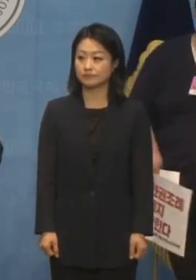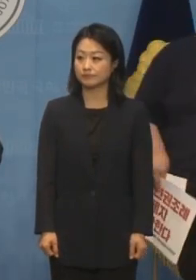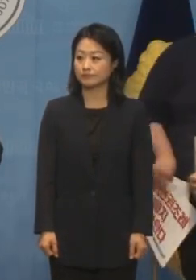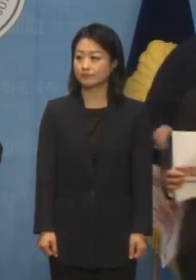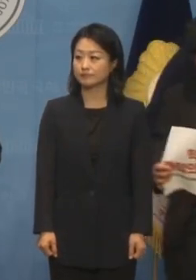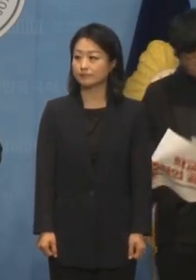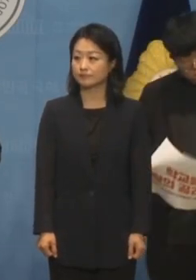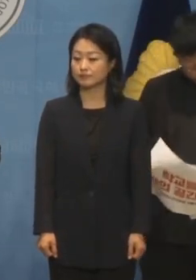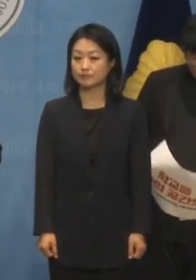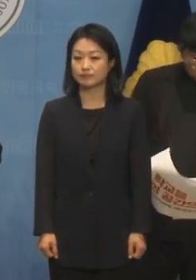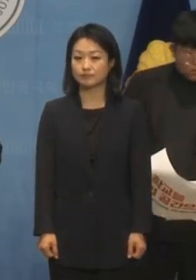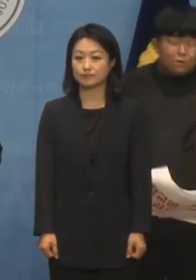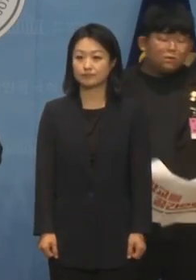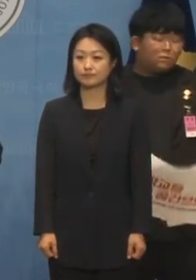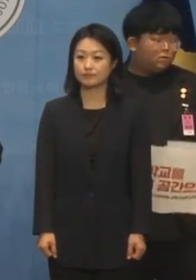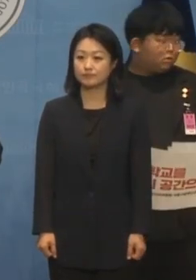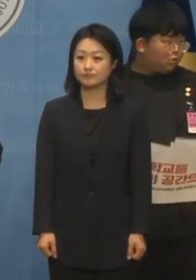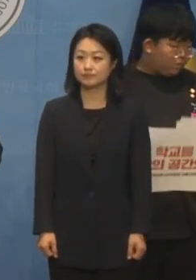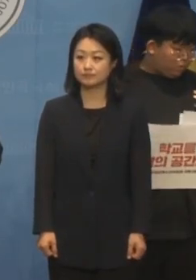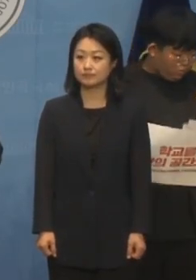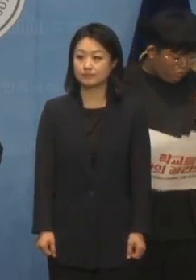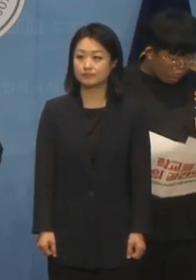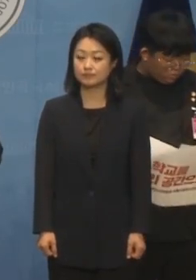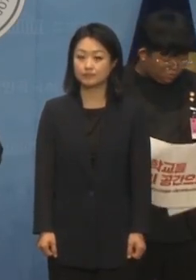이쪽으로 와. 이쪽으로 가.